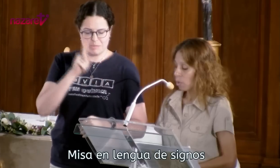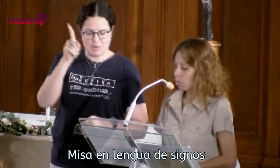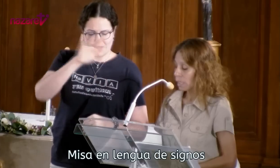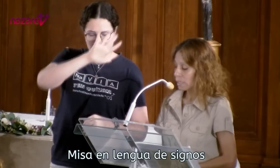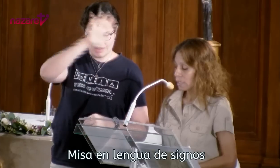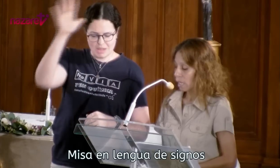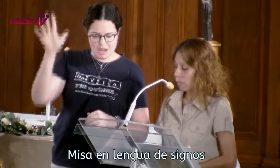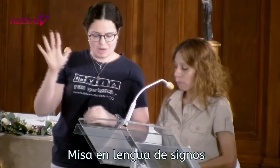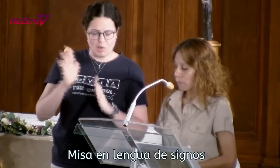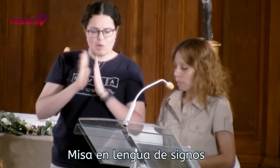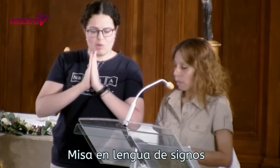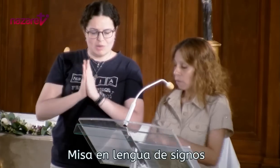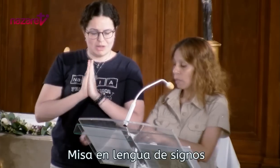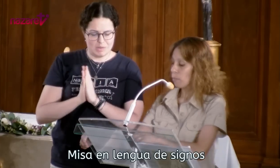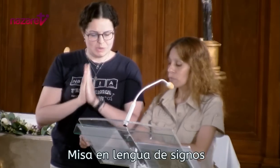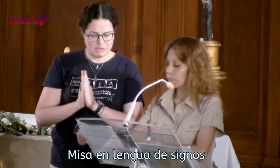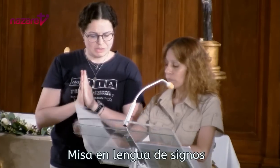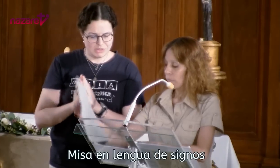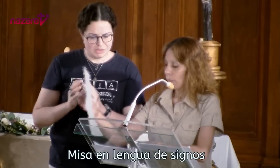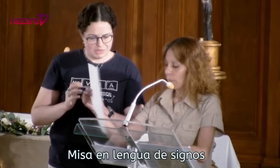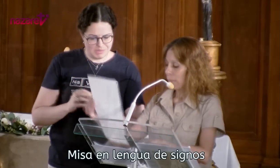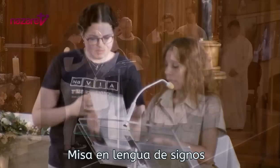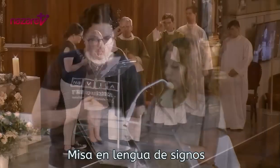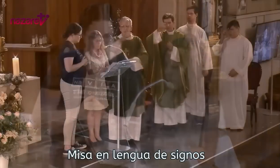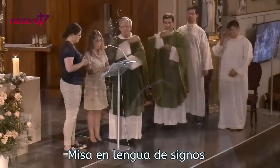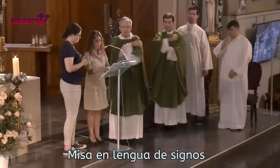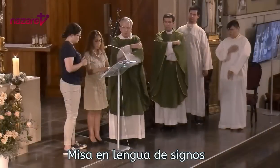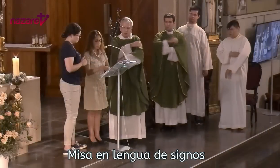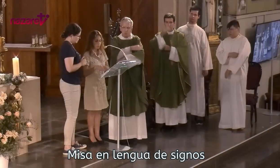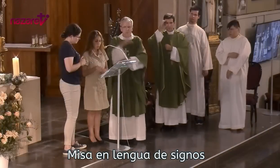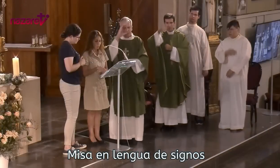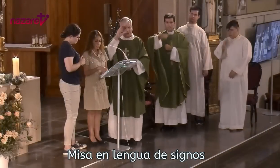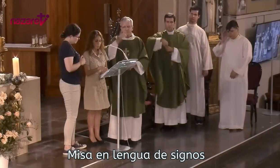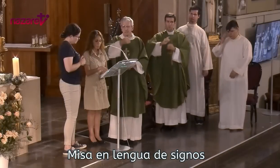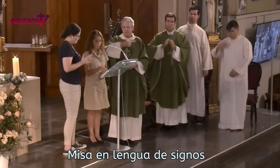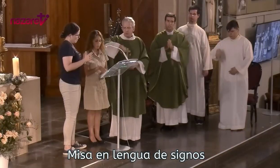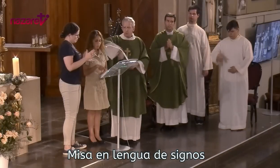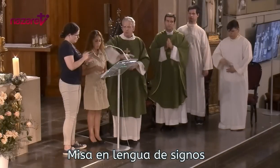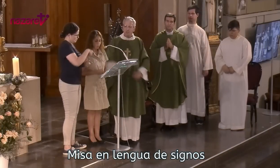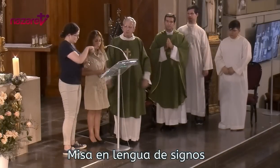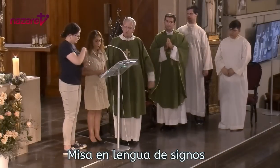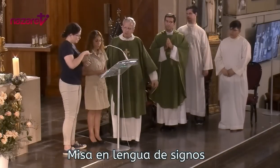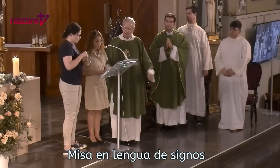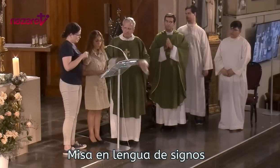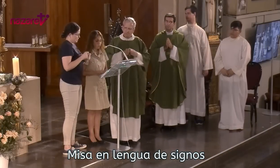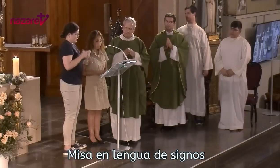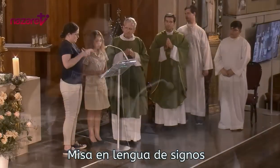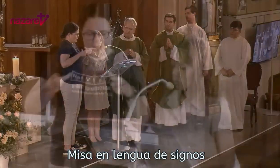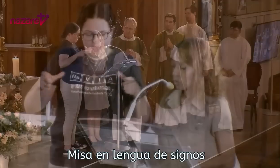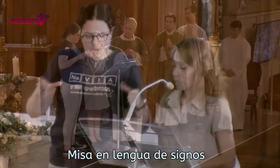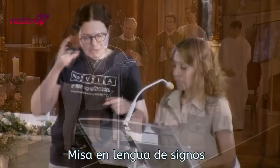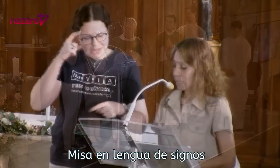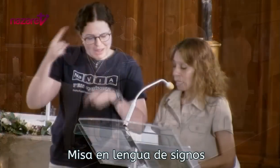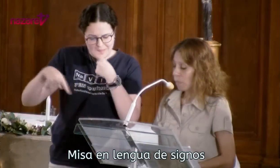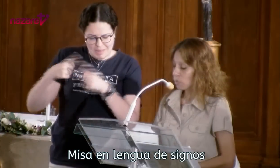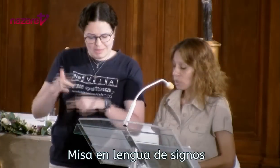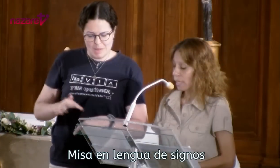del cielo. Oremos. Padre de los pobres, escúchanos. Por todos nosotros, que crezcamos cada día